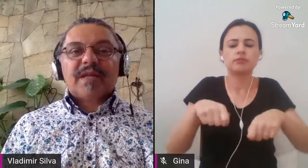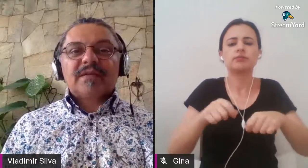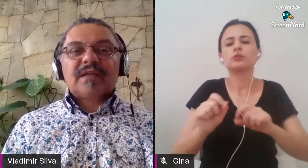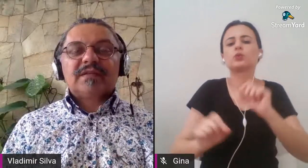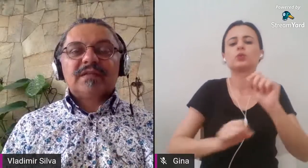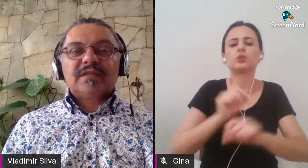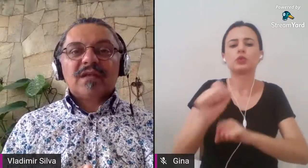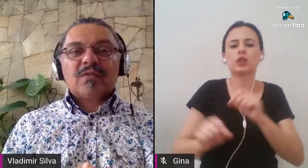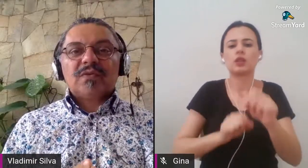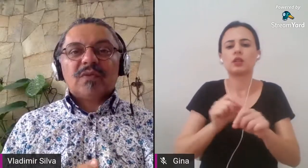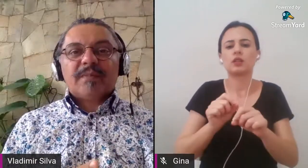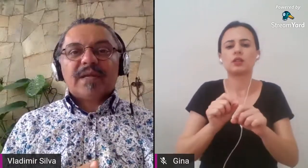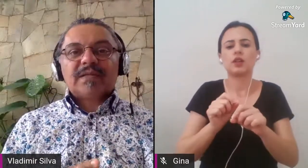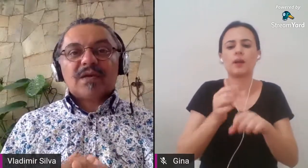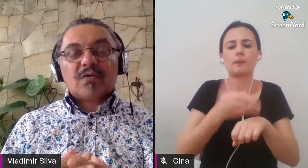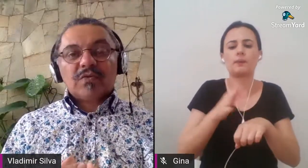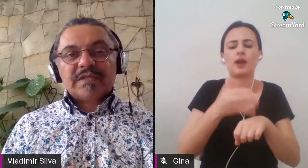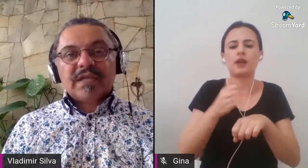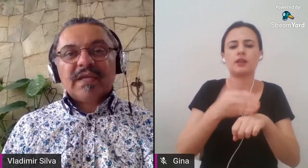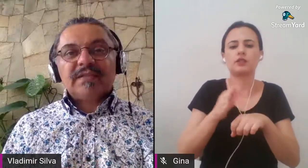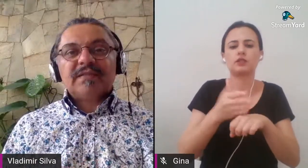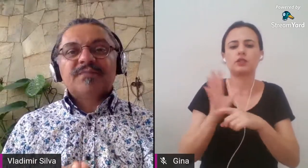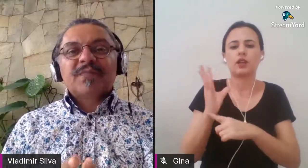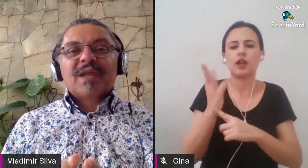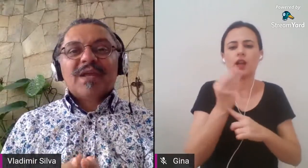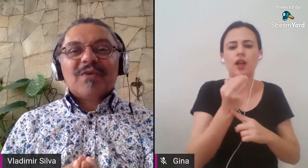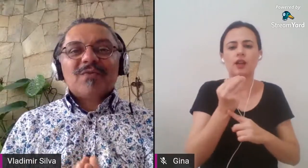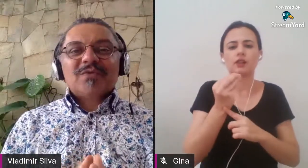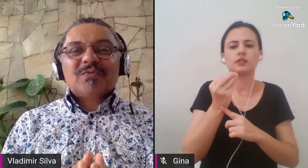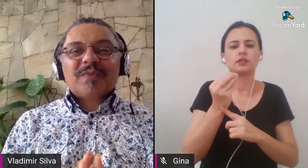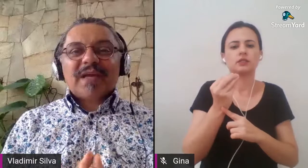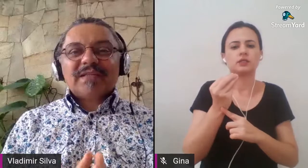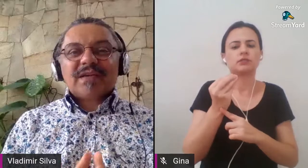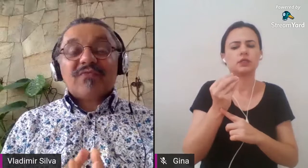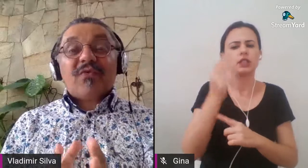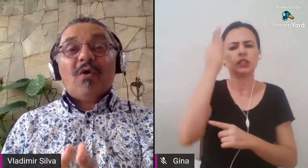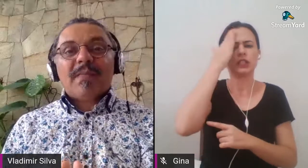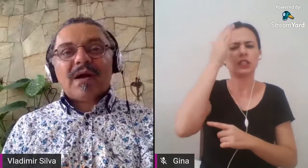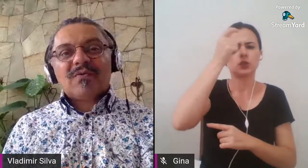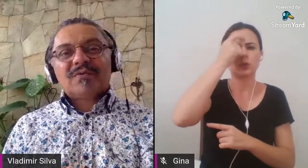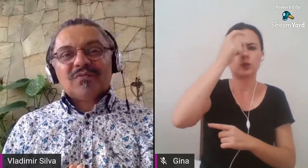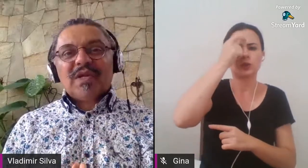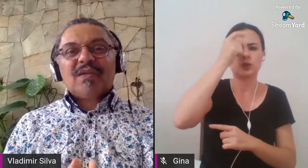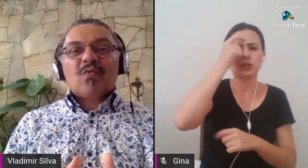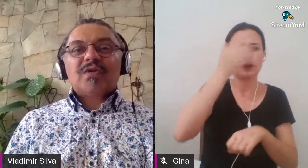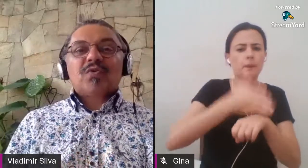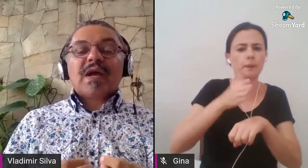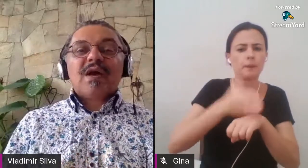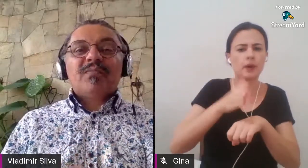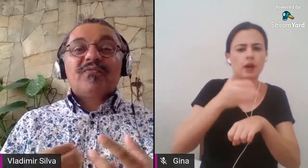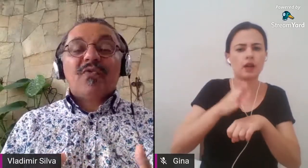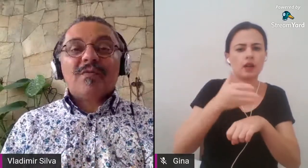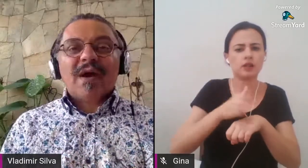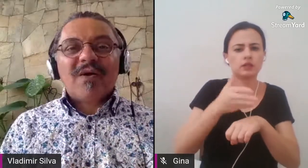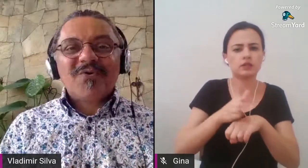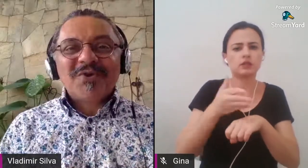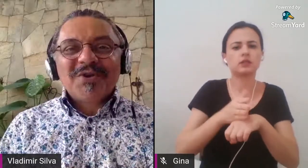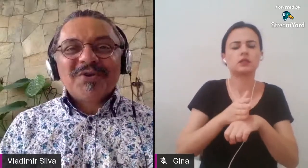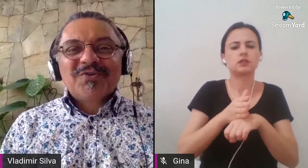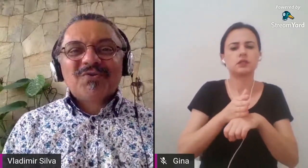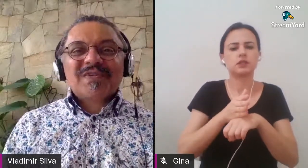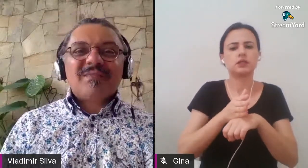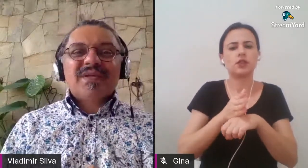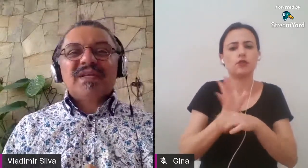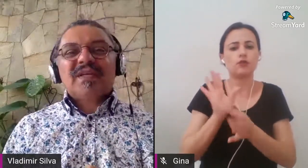difusão dessa prática artística enquanto uma prática consciente, enquanto prática formal, né? Enquanto campo